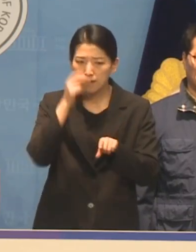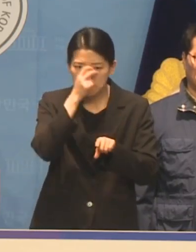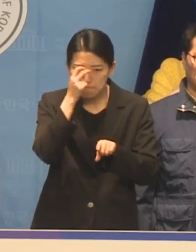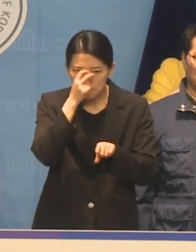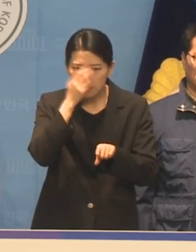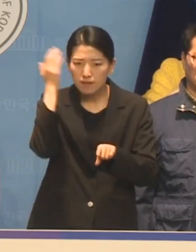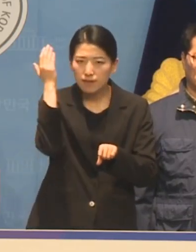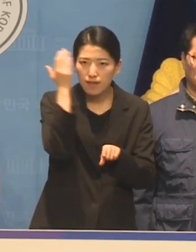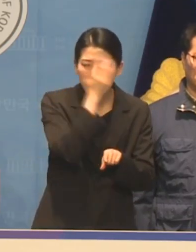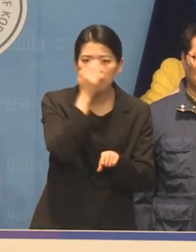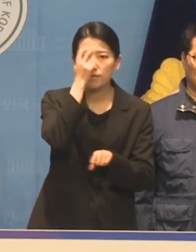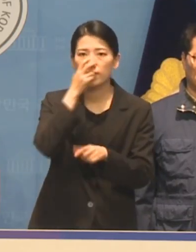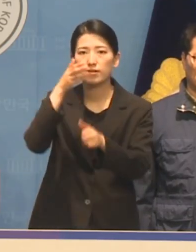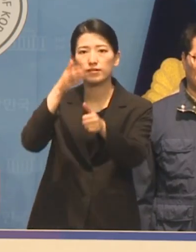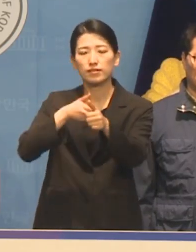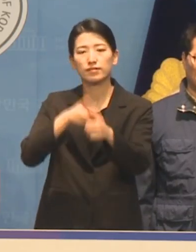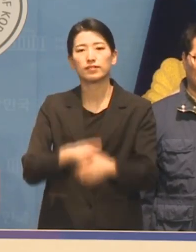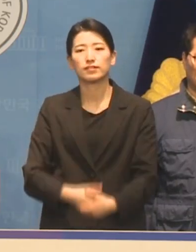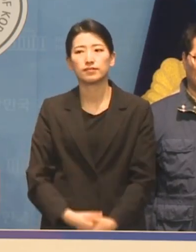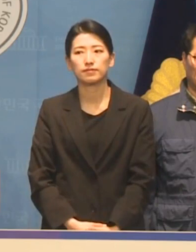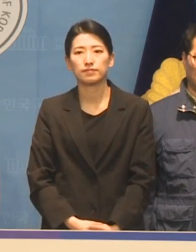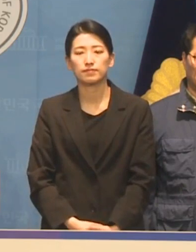바랍니다.